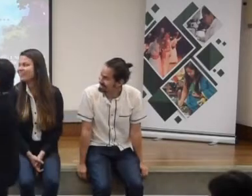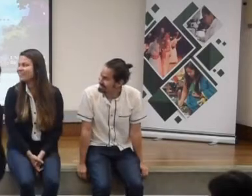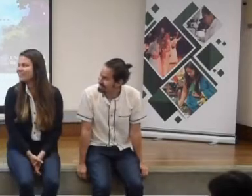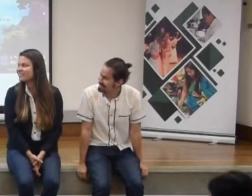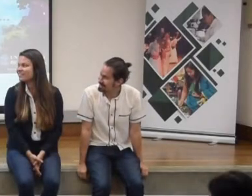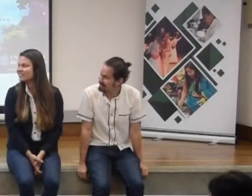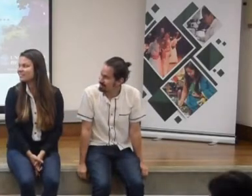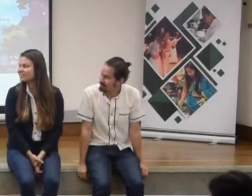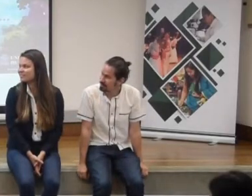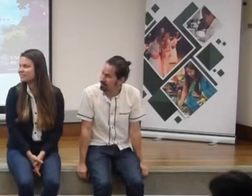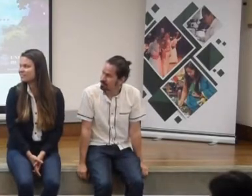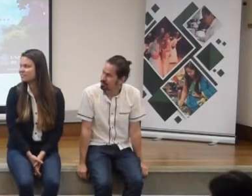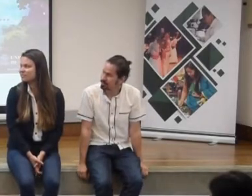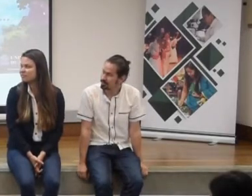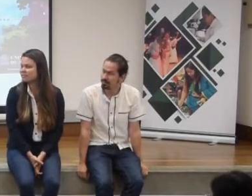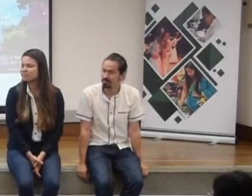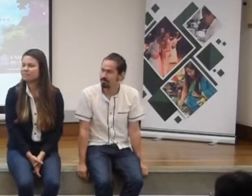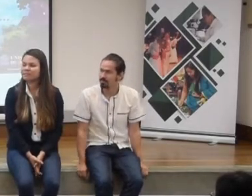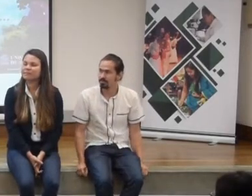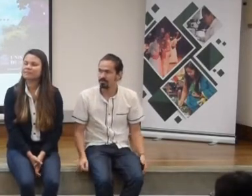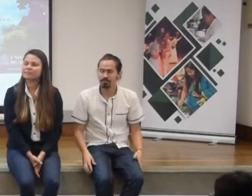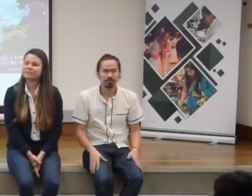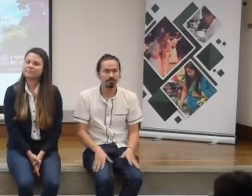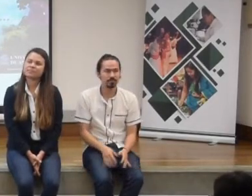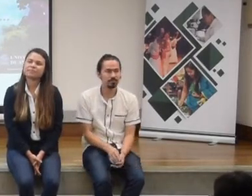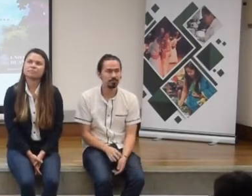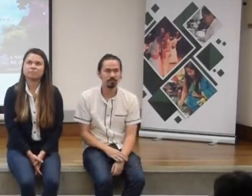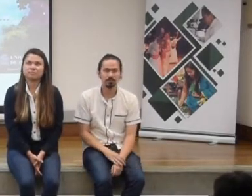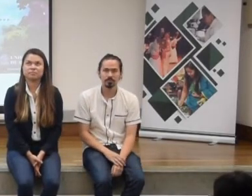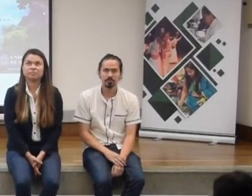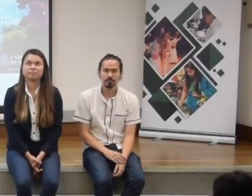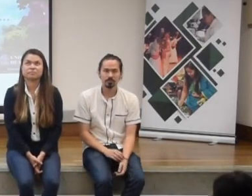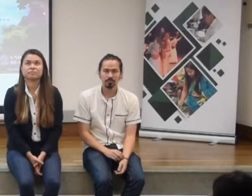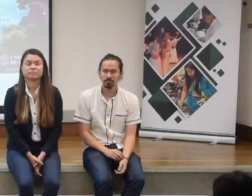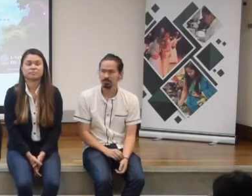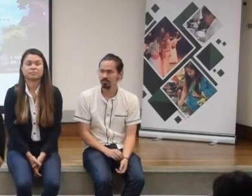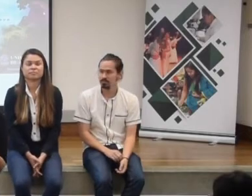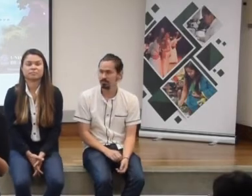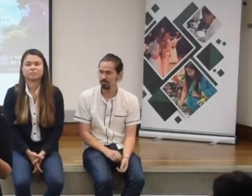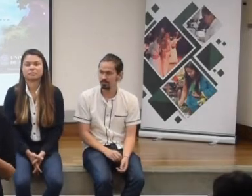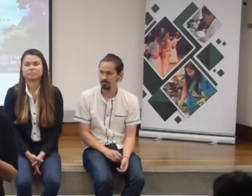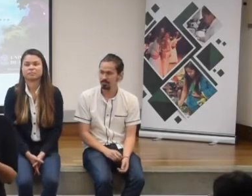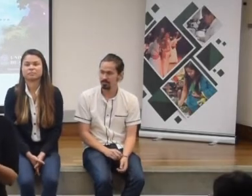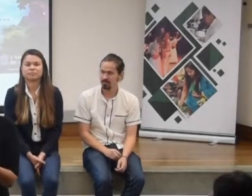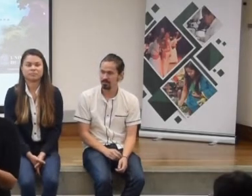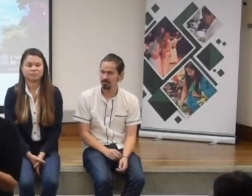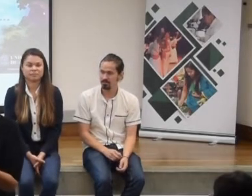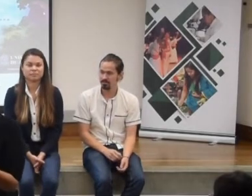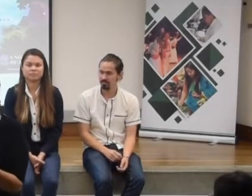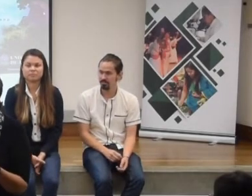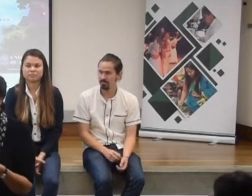Sí, era bastante lo que quería hacer. ¿Qué otro formato? Abrámonos a otros